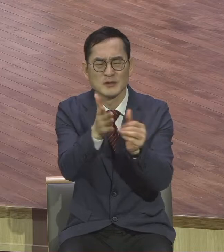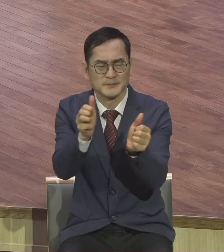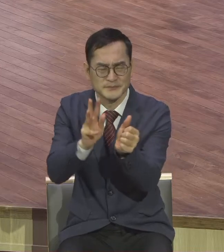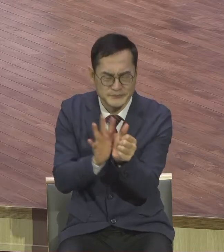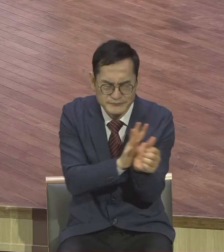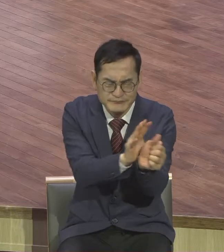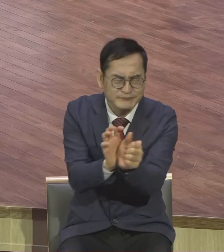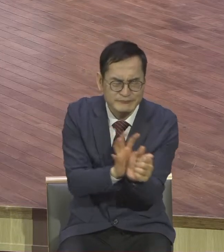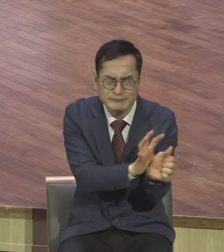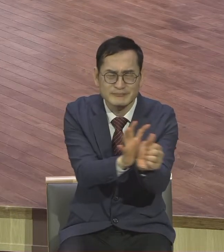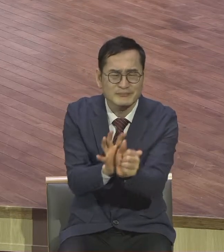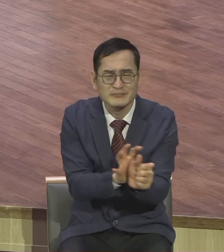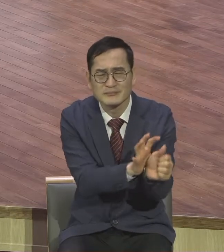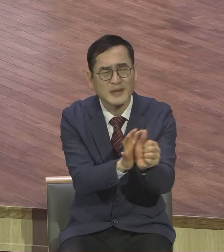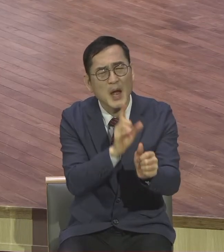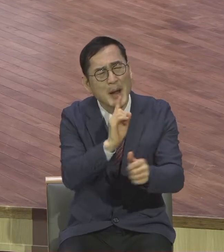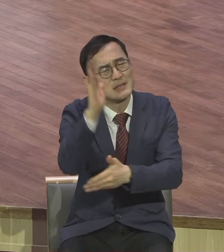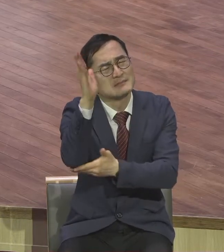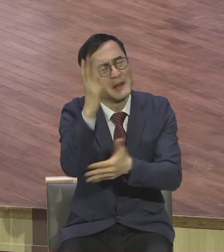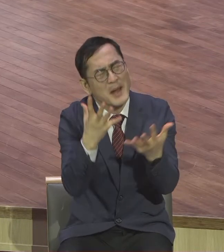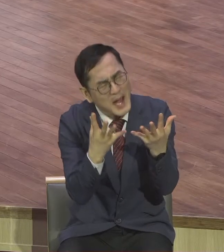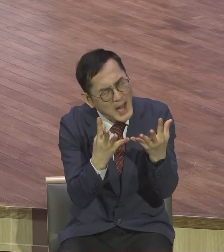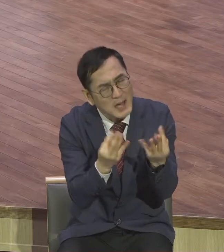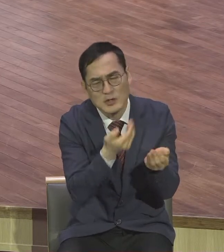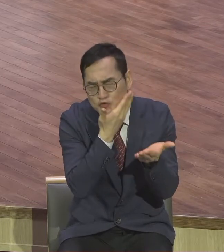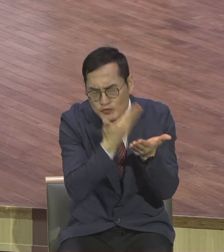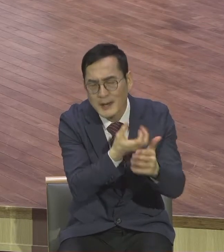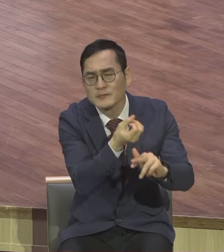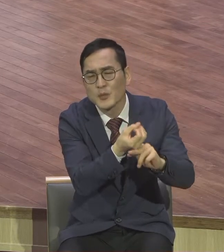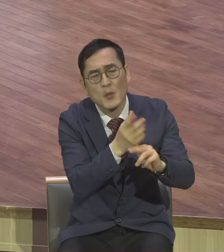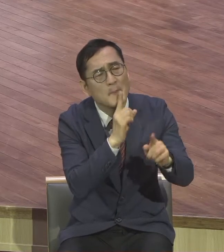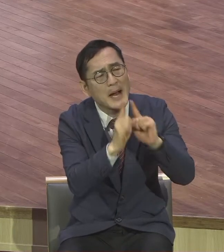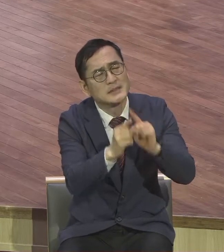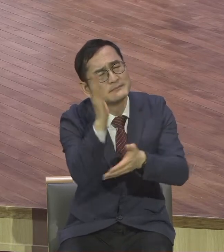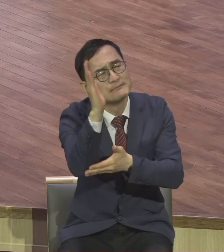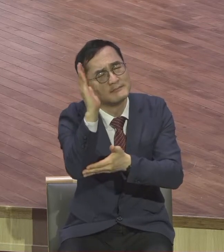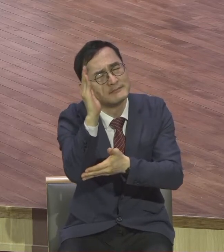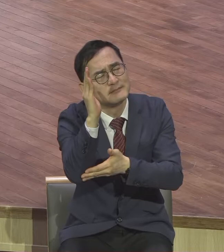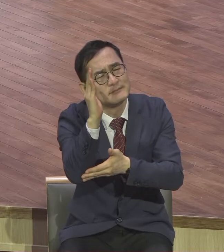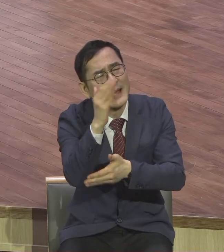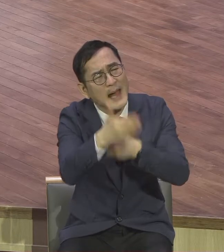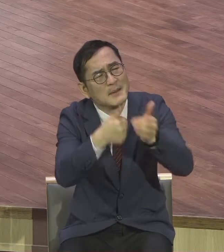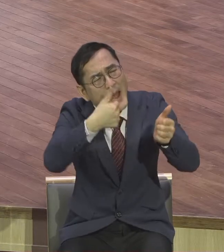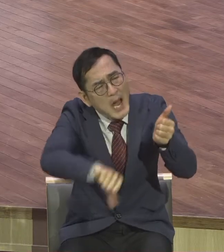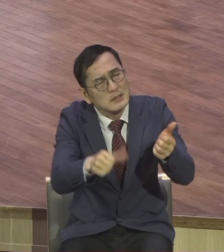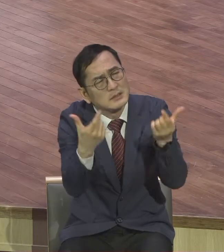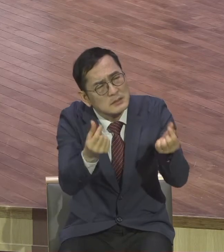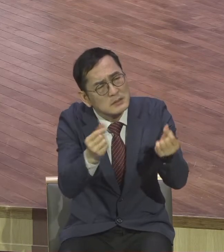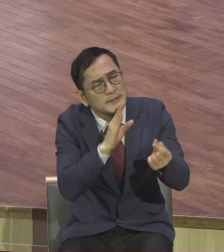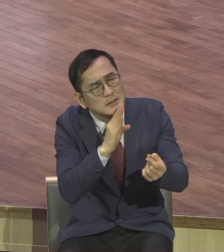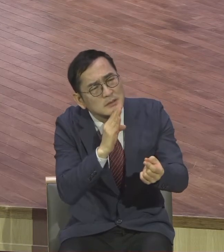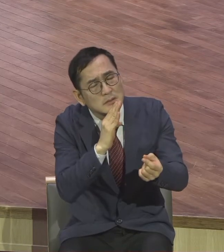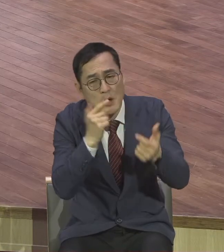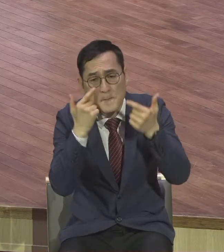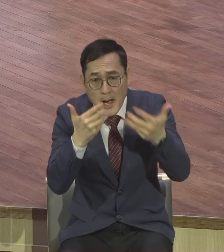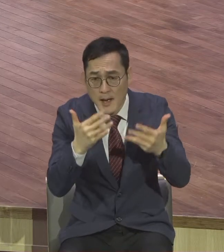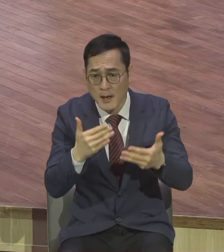이렇게 말씀을 주옥같은 말씀들을 듣고 하나님인 것을 확인해서나 불구하고